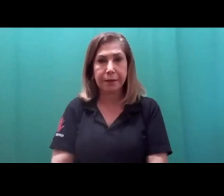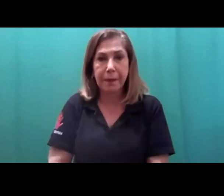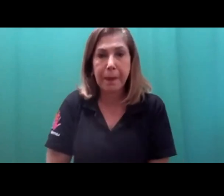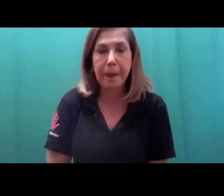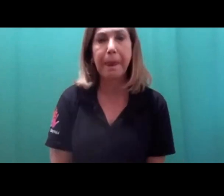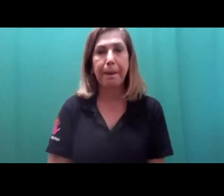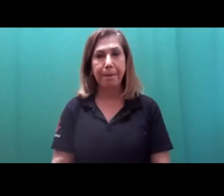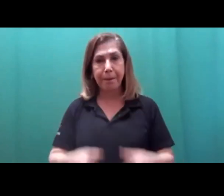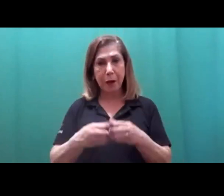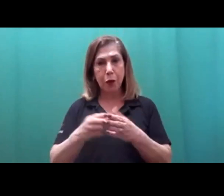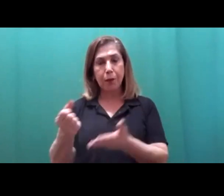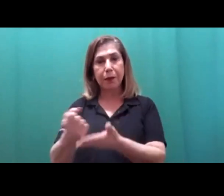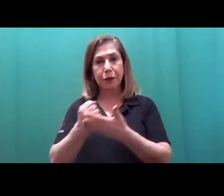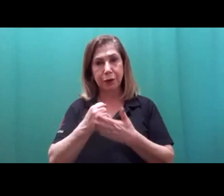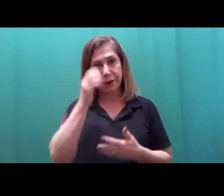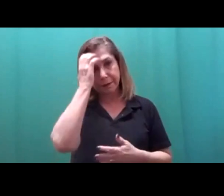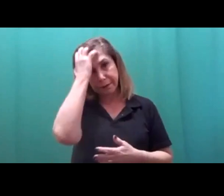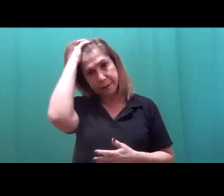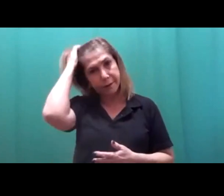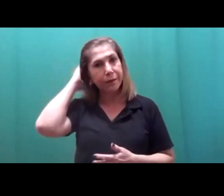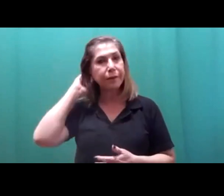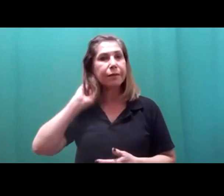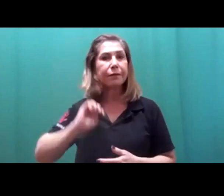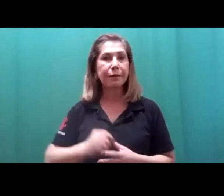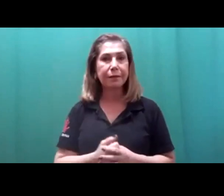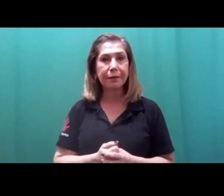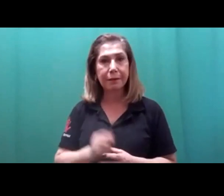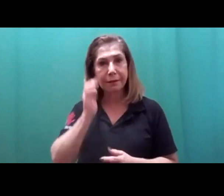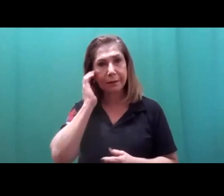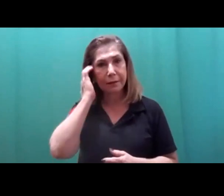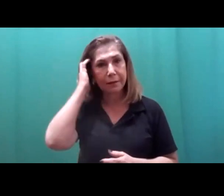turma que está aí ajudando na retaguarda.